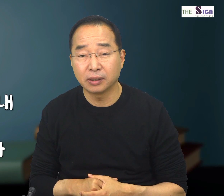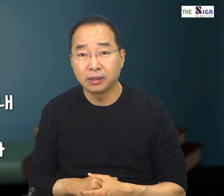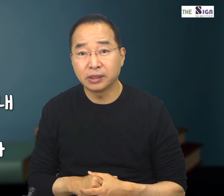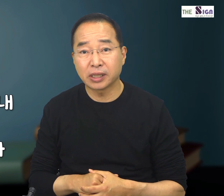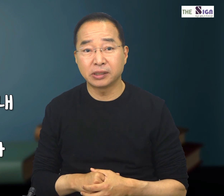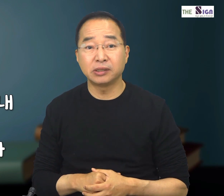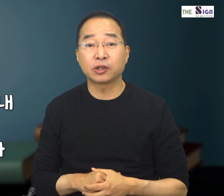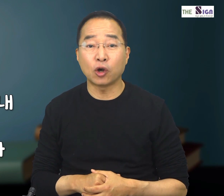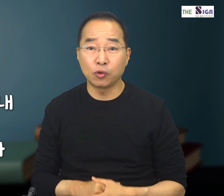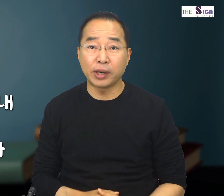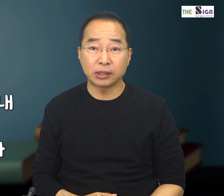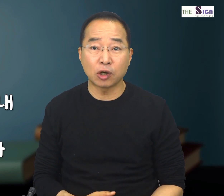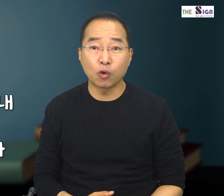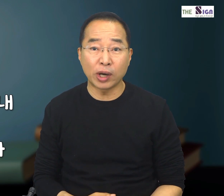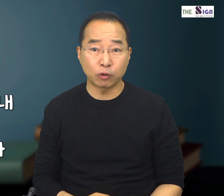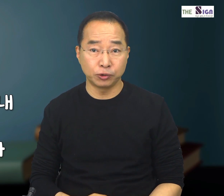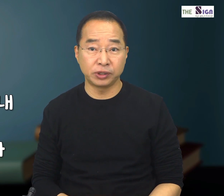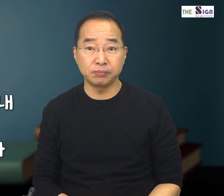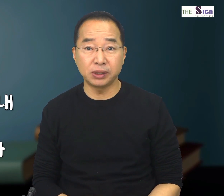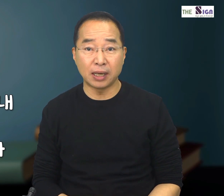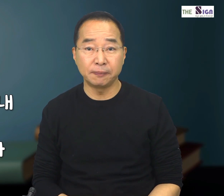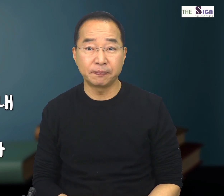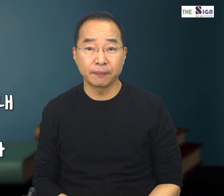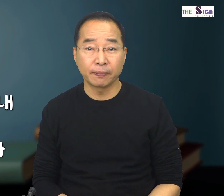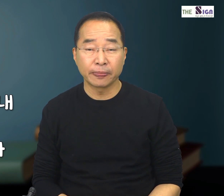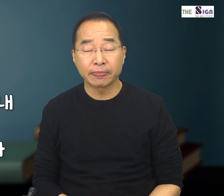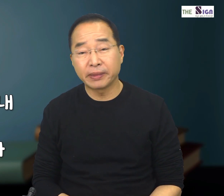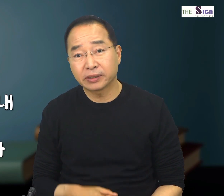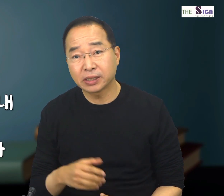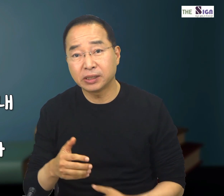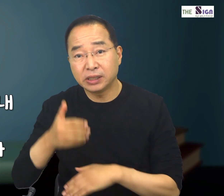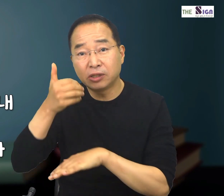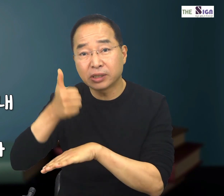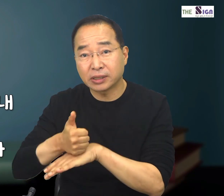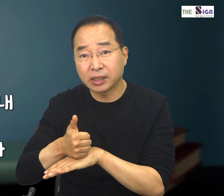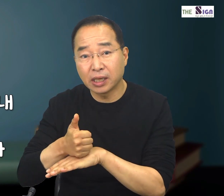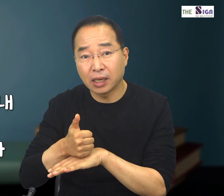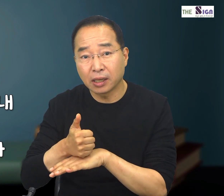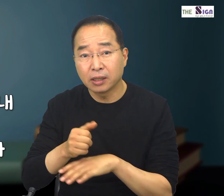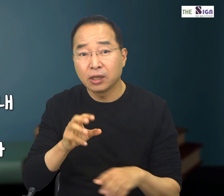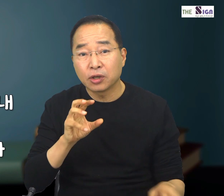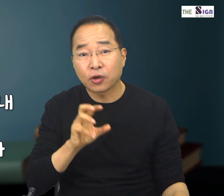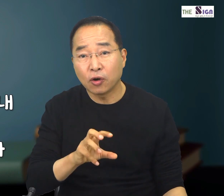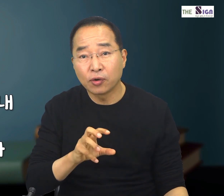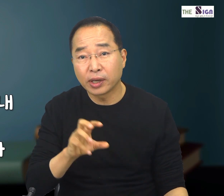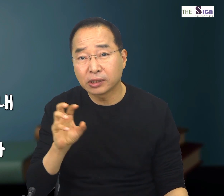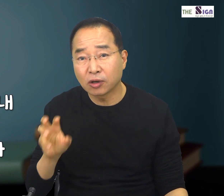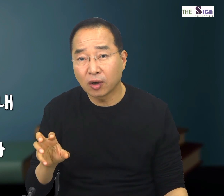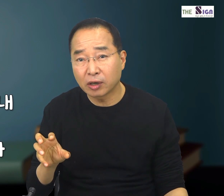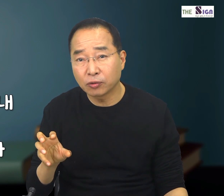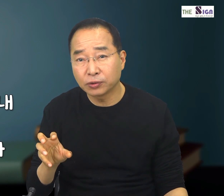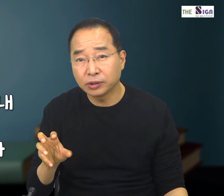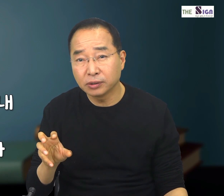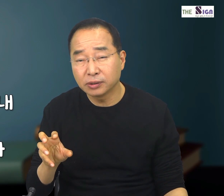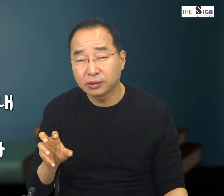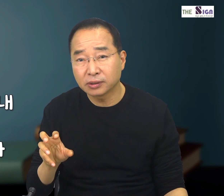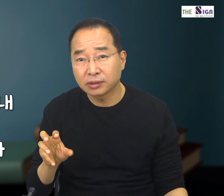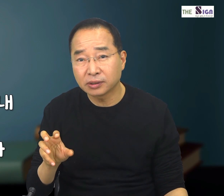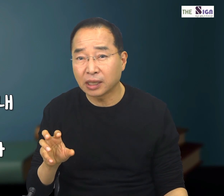근데 사실 이제 결과나 성과로도 씁니다. 근데 사실 이거 자체가 결과나 성과로는 잘 볼